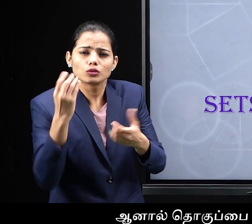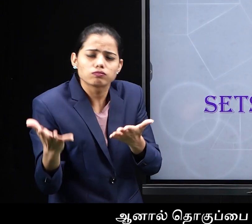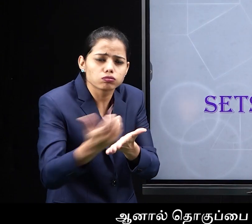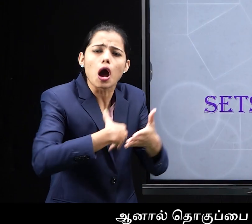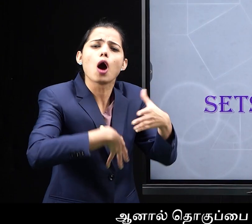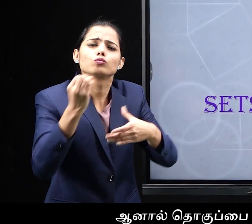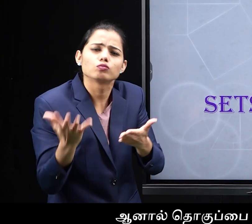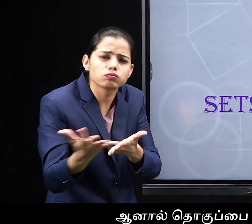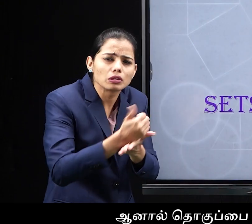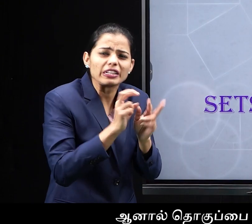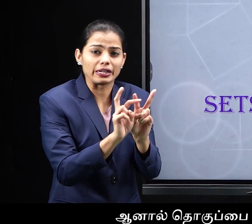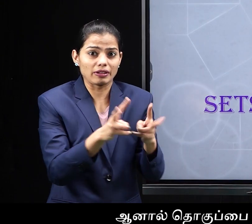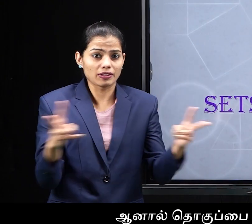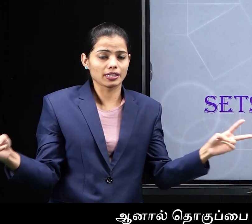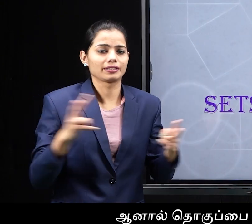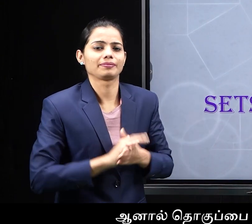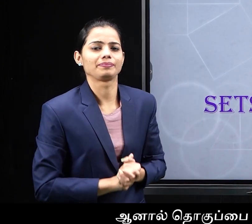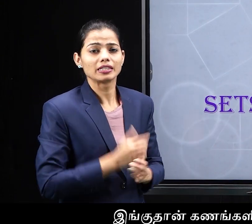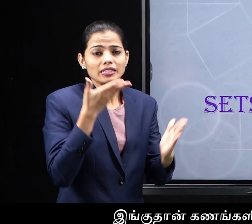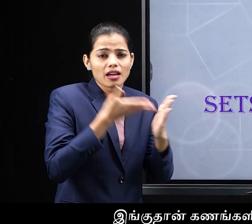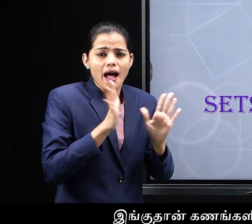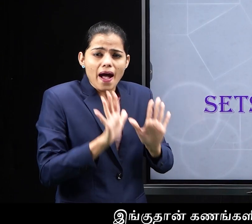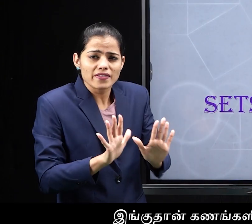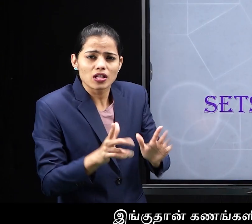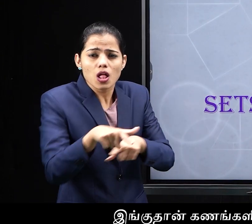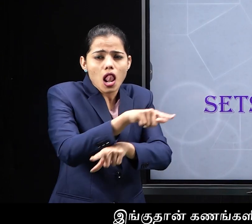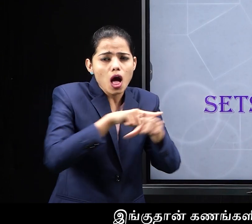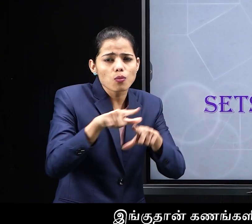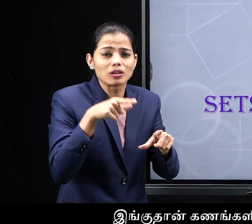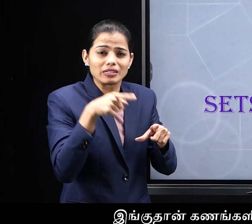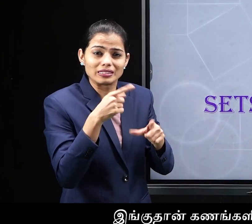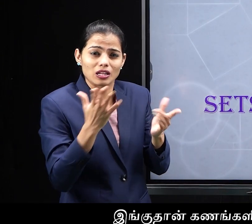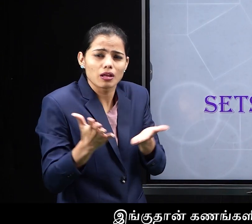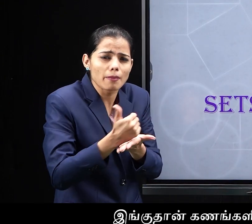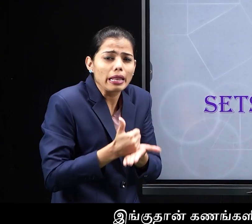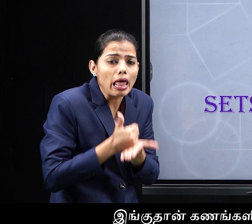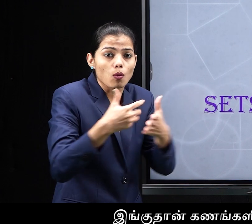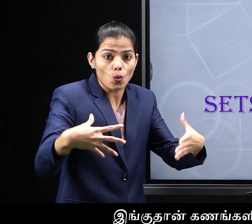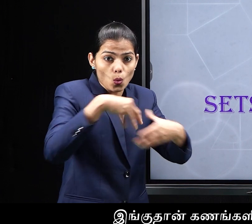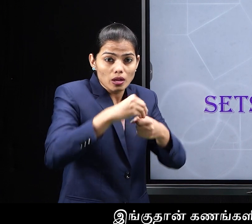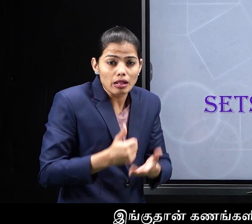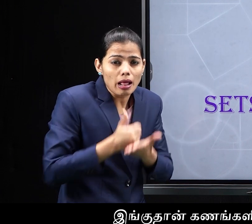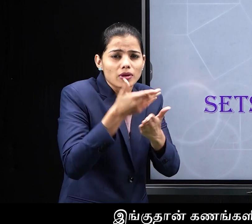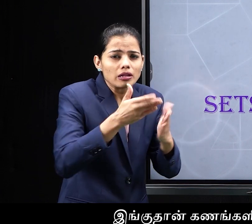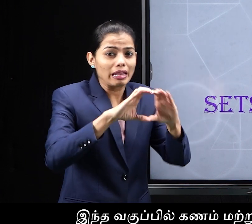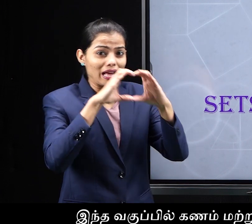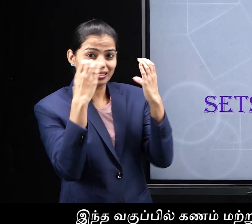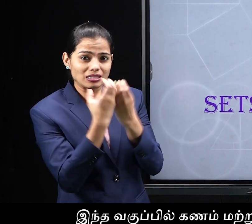எழுதுவது கடினமாக இருக்கலாம். இங்குதான் கணங்களின் மொழி உதவியாக இருக்கிறது. இந்த